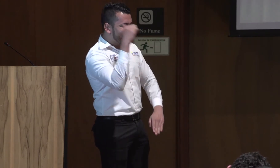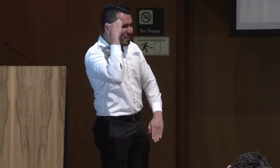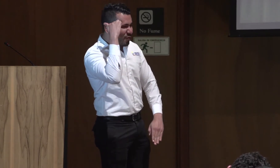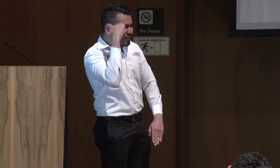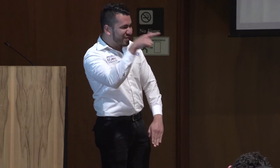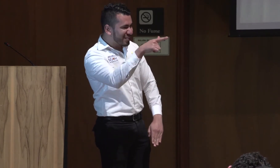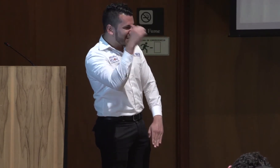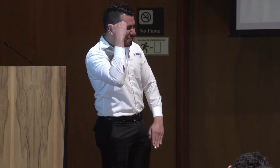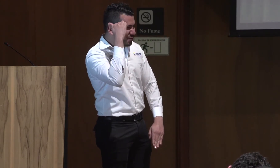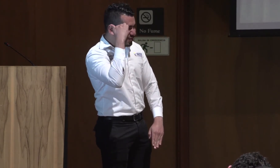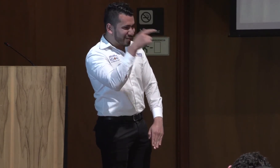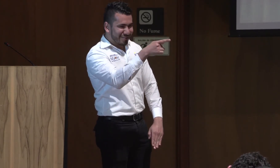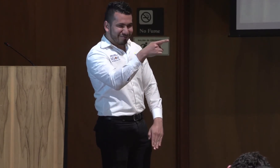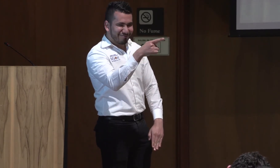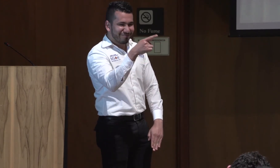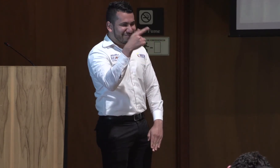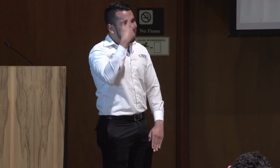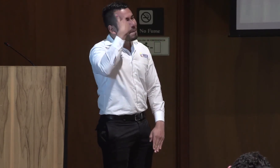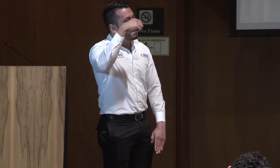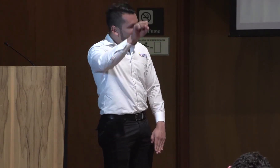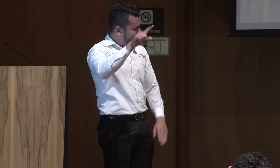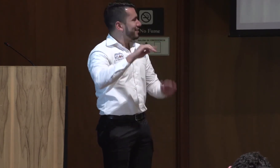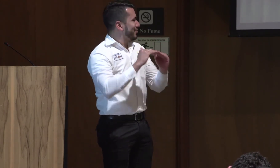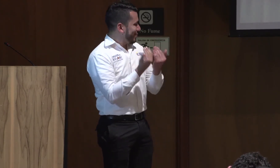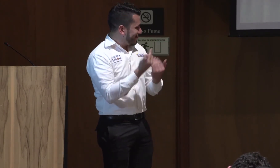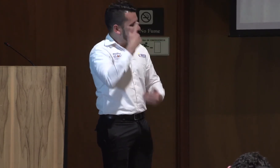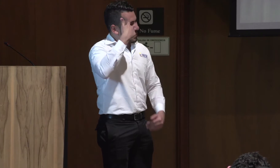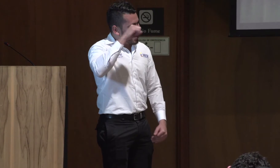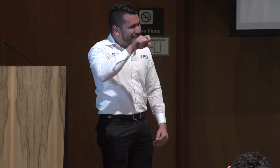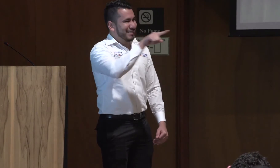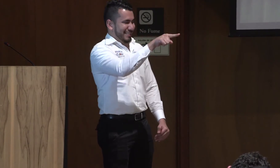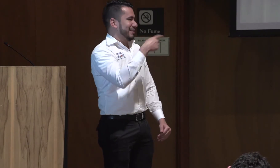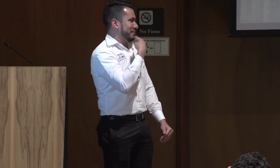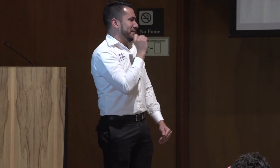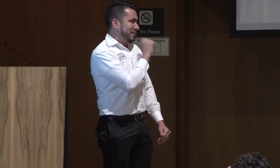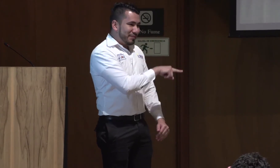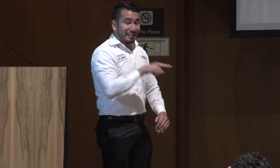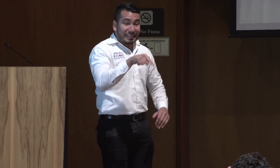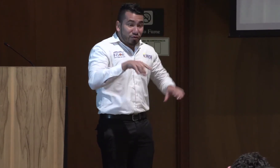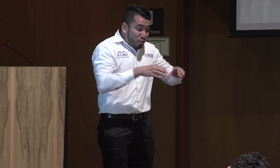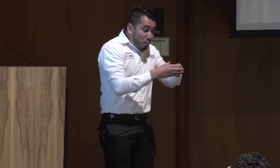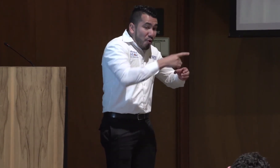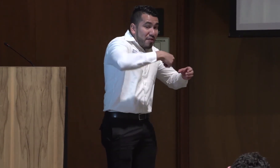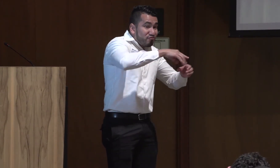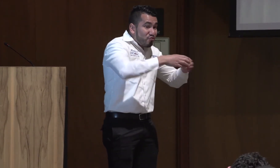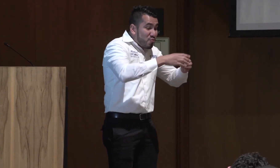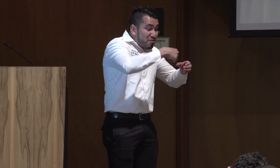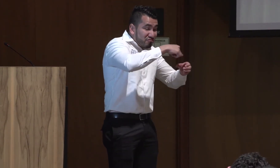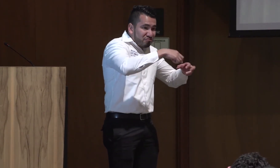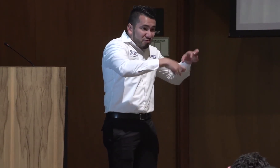comentario que hizo la profesora del Colegio Manuela Beltrán, y es si este grupo de personas que realizó toda esta